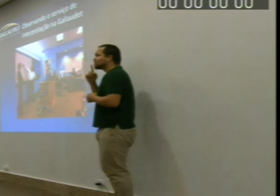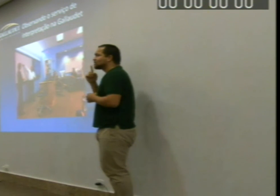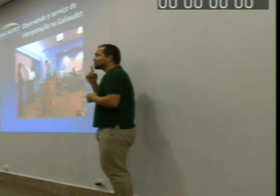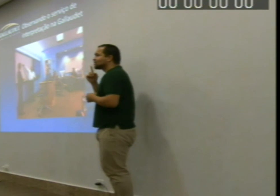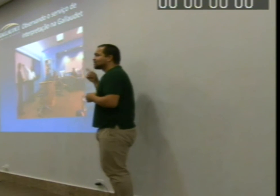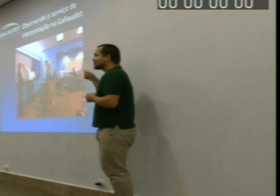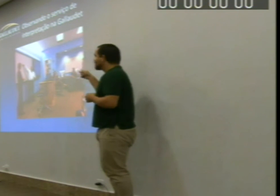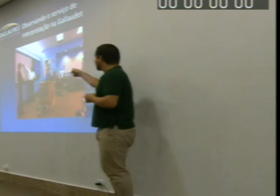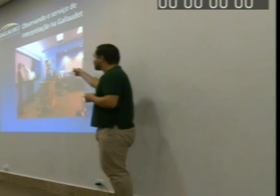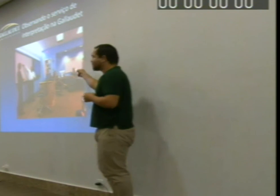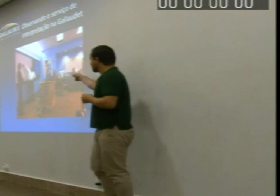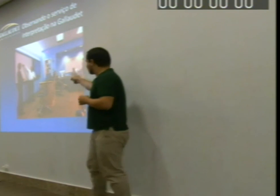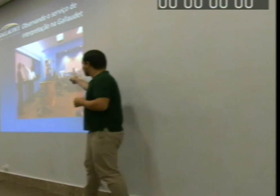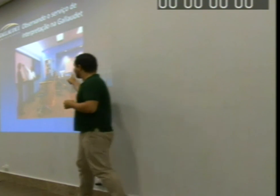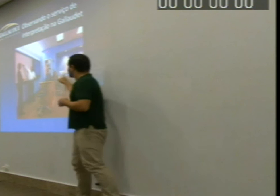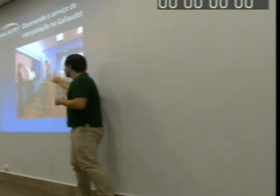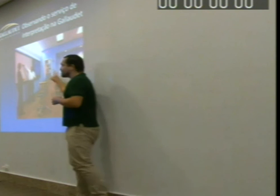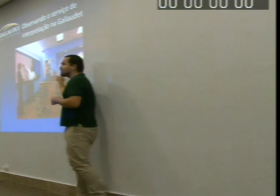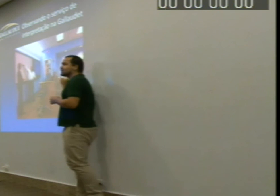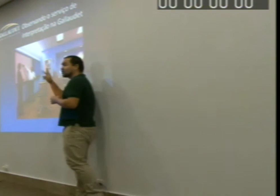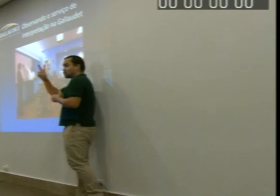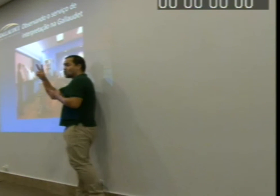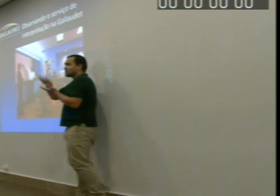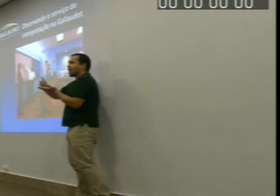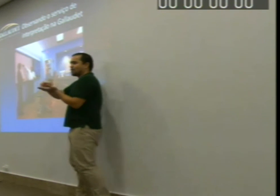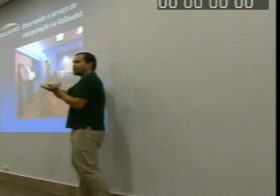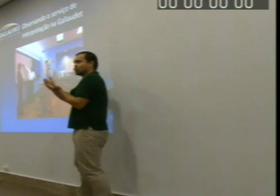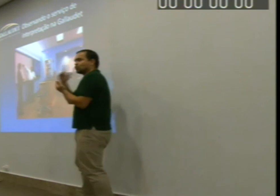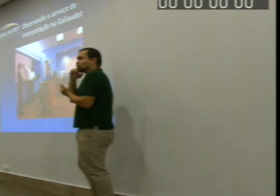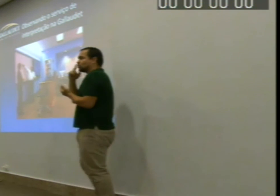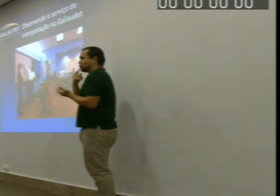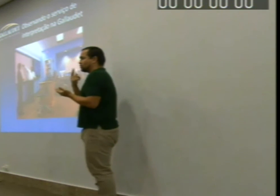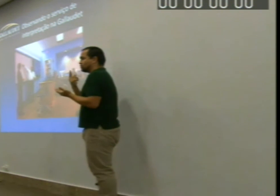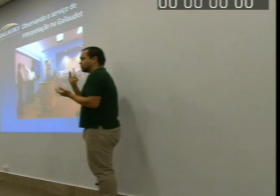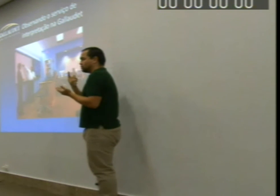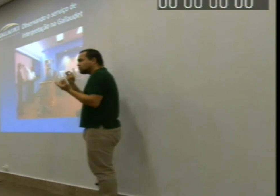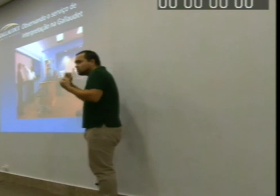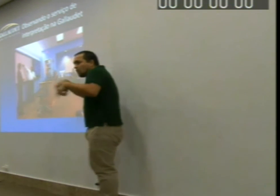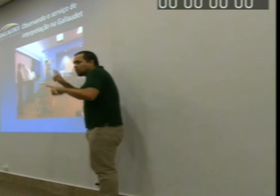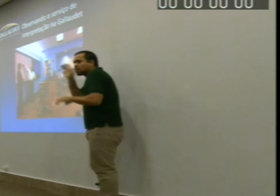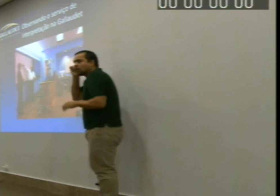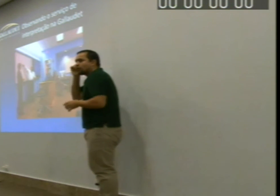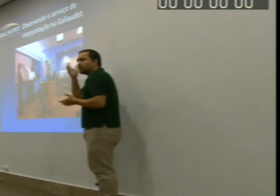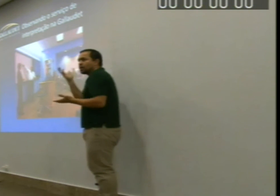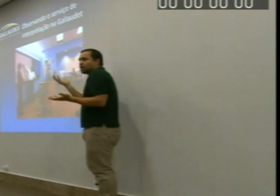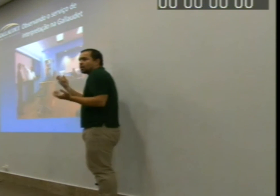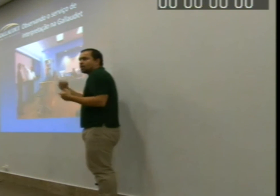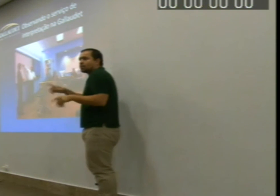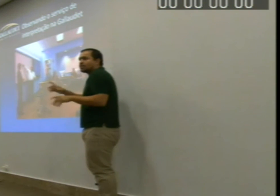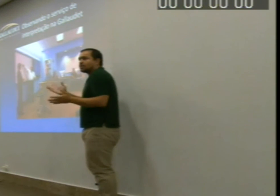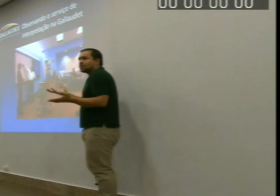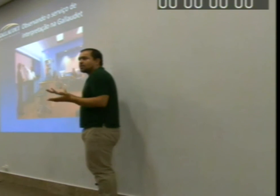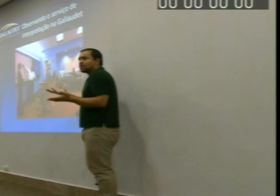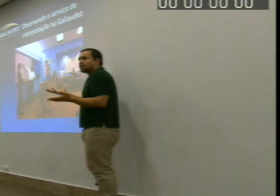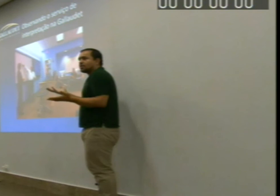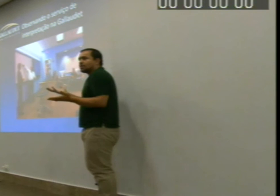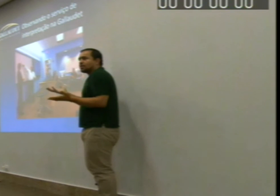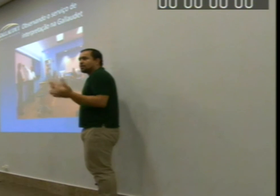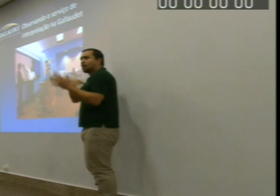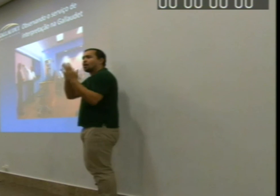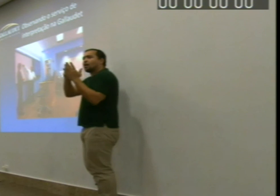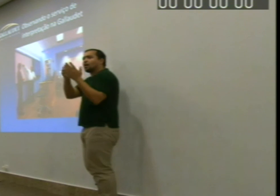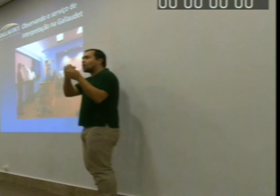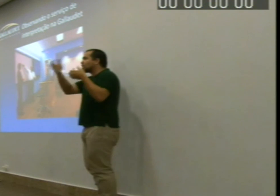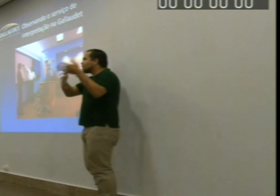do surdo Qual que é o surdo os dois são intérprete dois intérprete surdo não precisa de